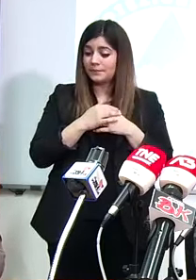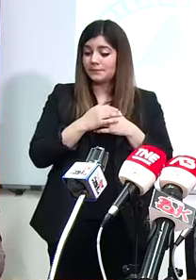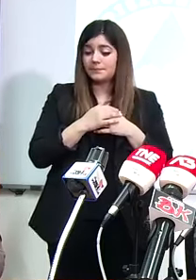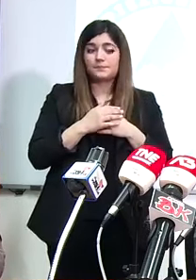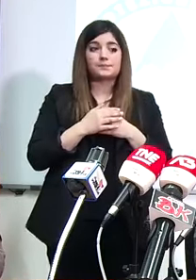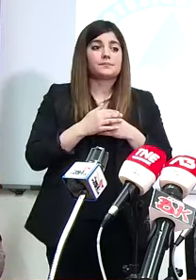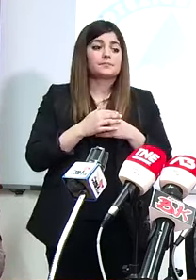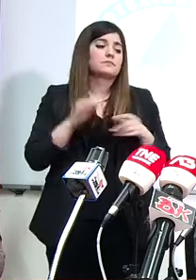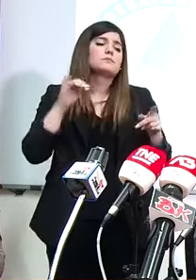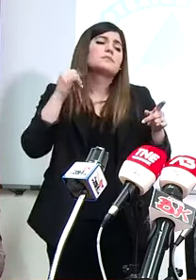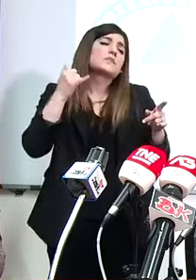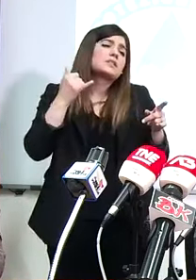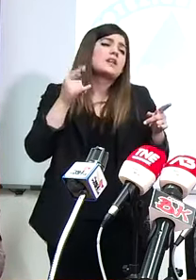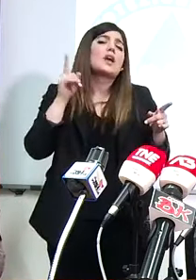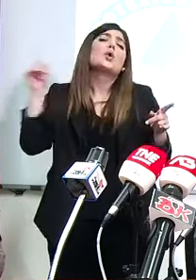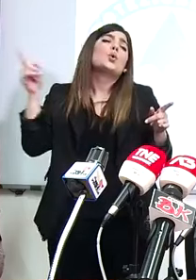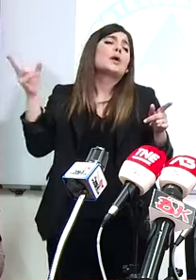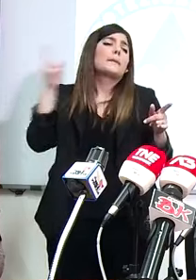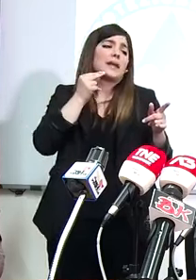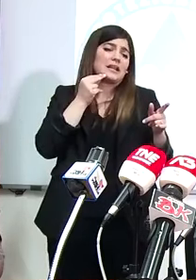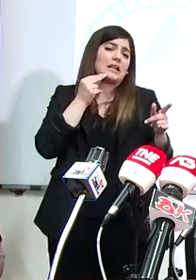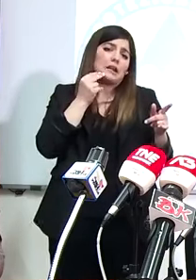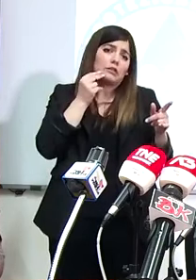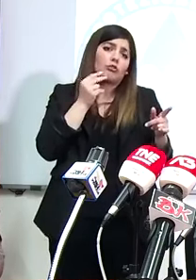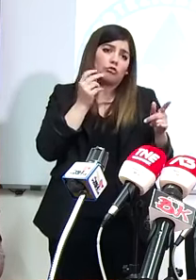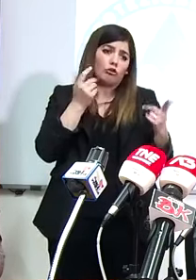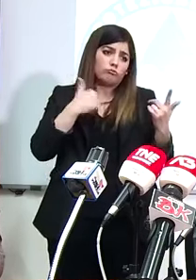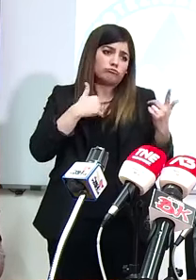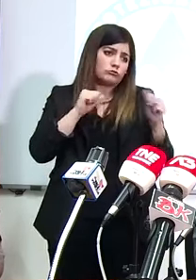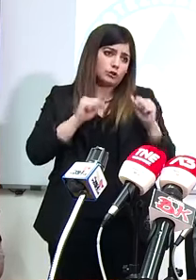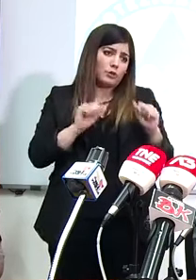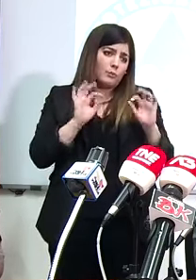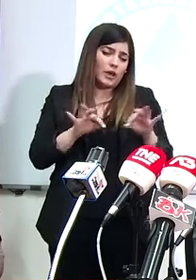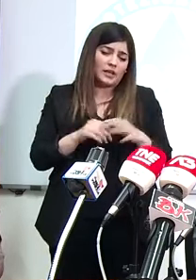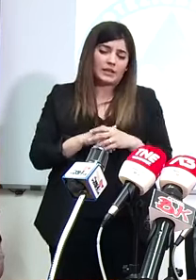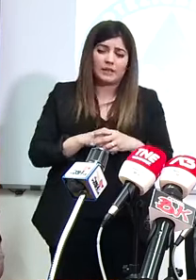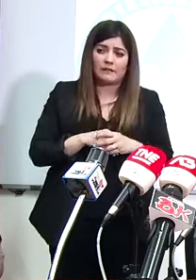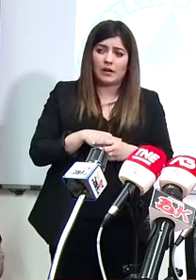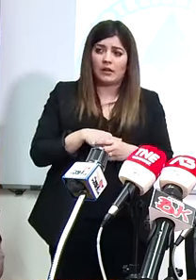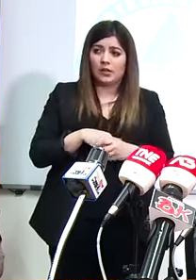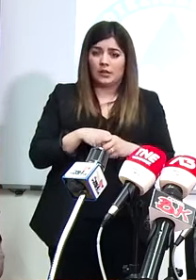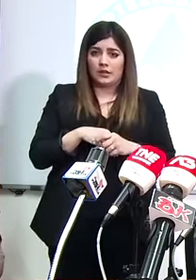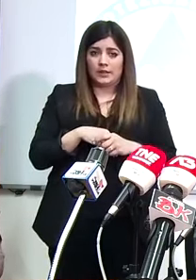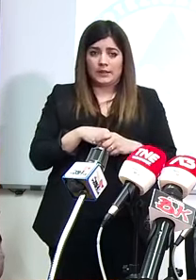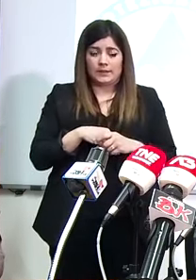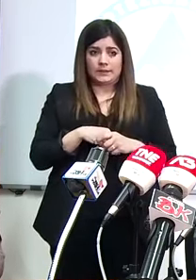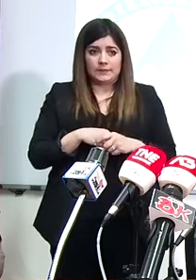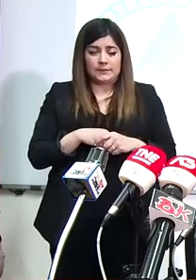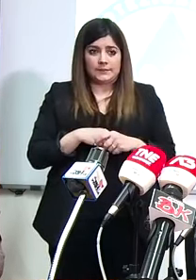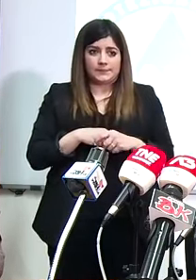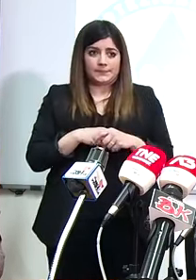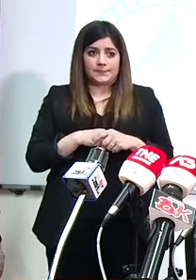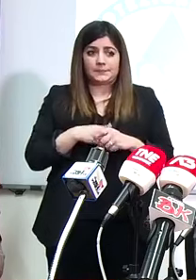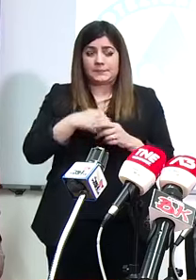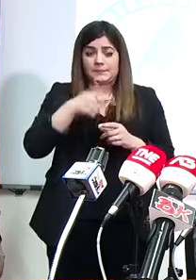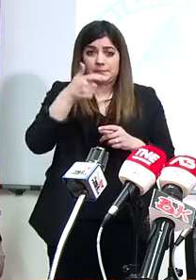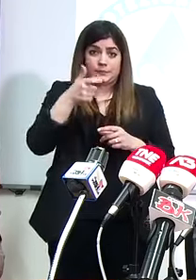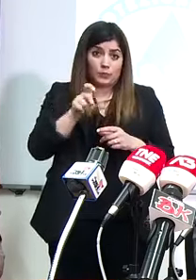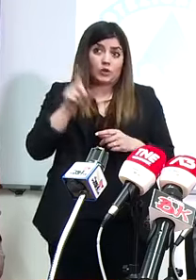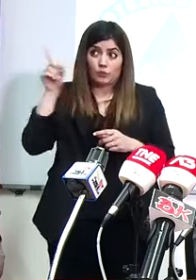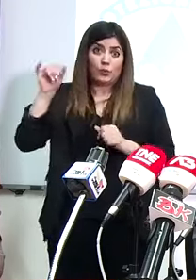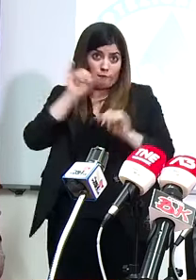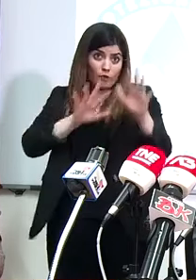stato lui a dirmi ora probabilmente ce la faccio arrivare dirlo ai giornalisti anche perché oggettivamente molto più informato